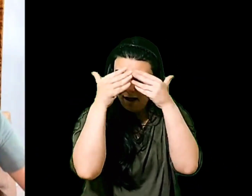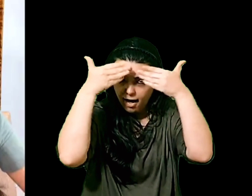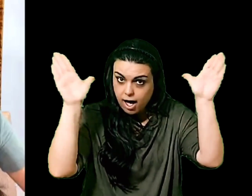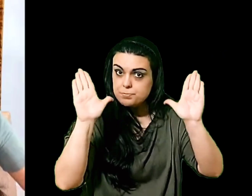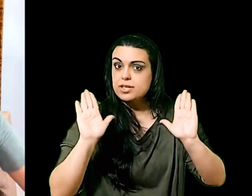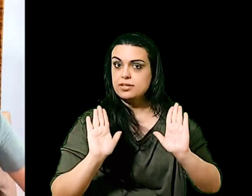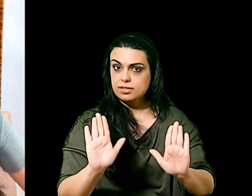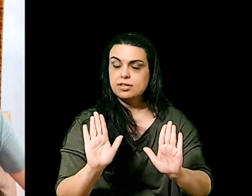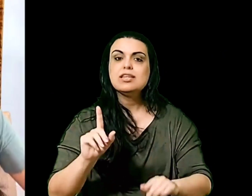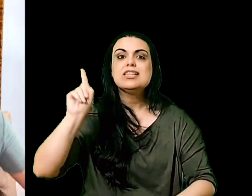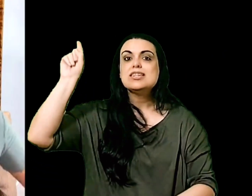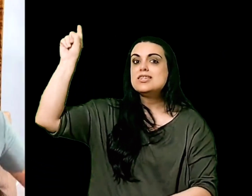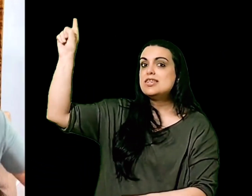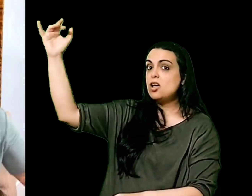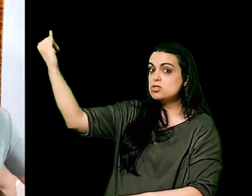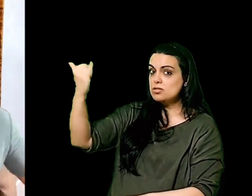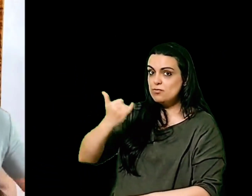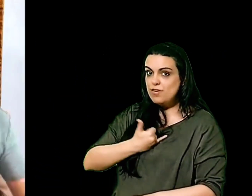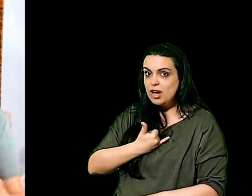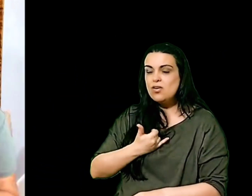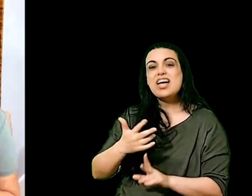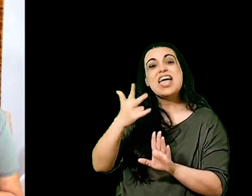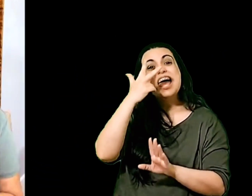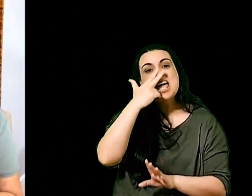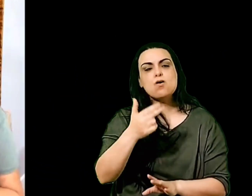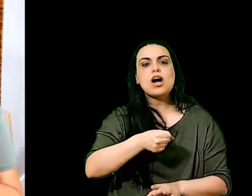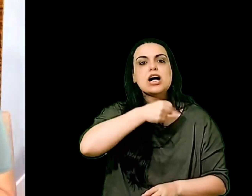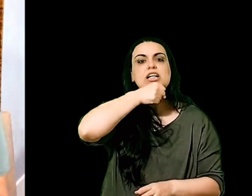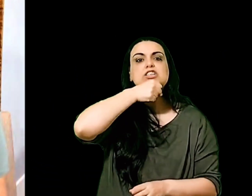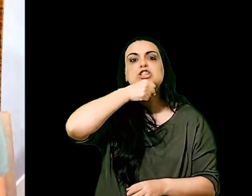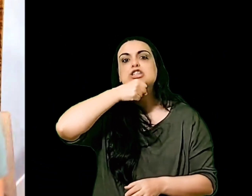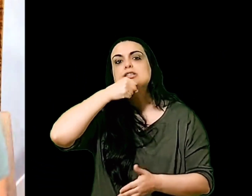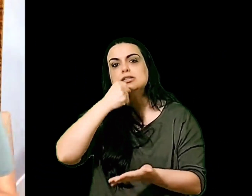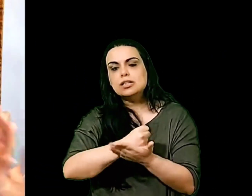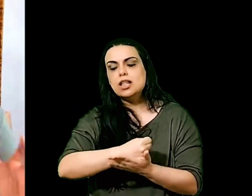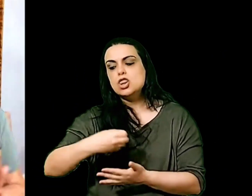para a nossa vida, ok? Abre a sua mente. Deus falou comigo.